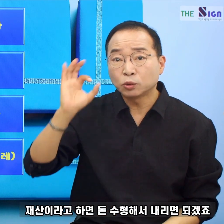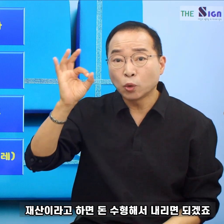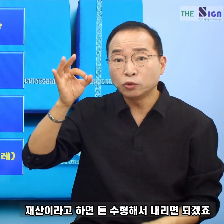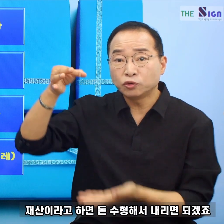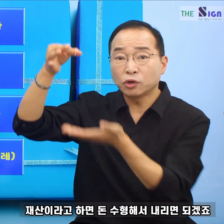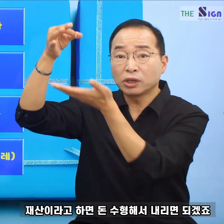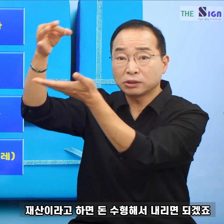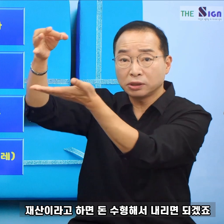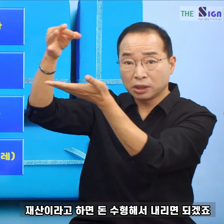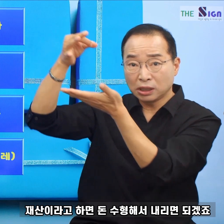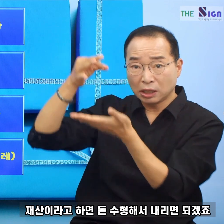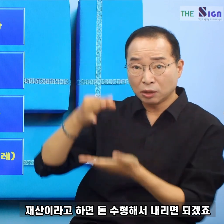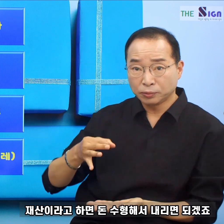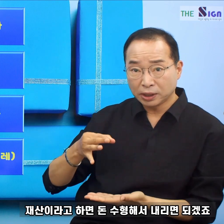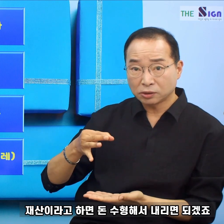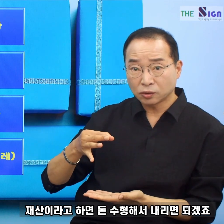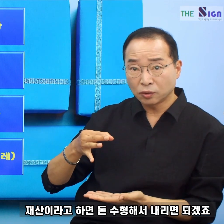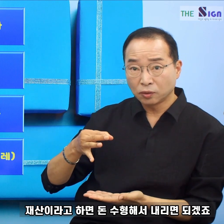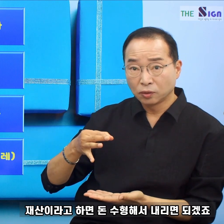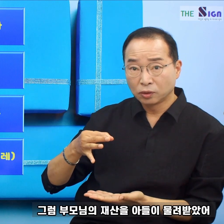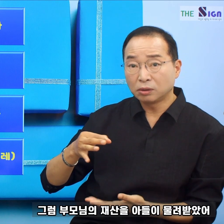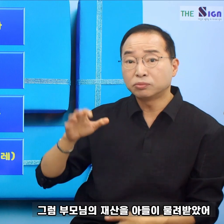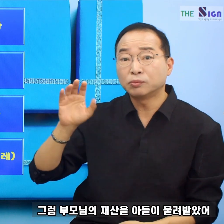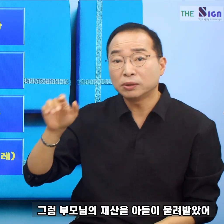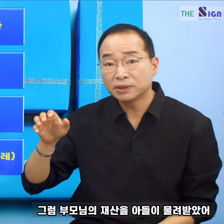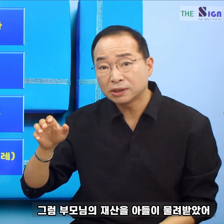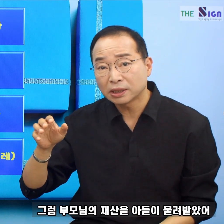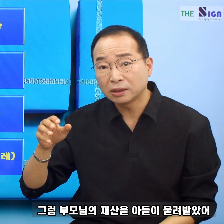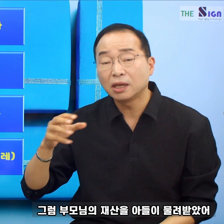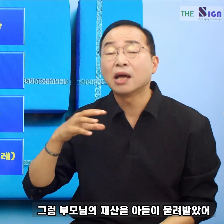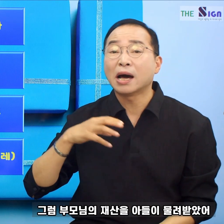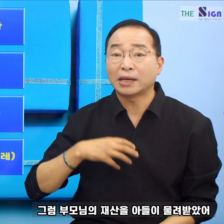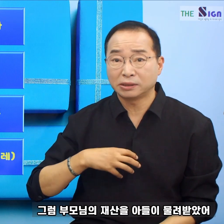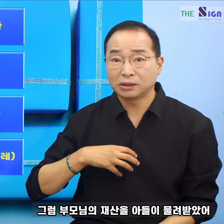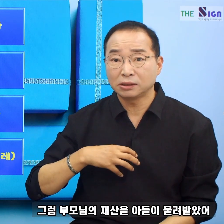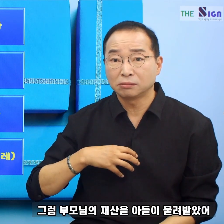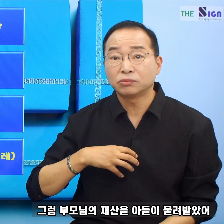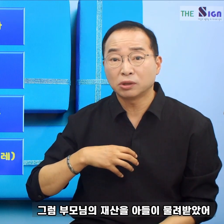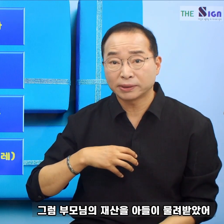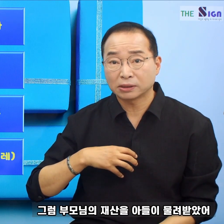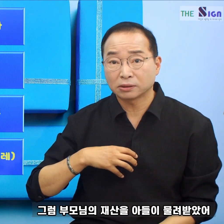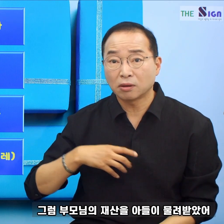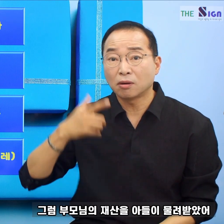돈 수용해서 이렇게 내려오면 되겠죠. 그런 부모님의 재산을 아들이 물려받았어.